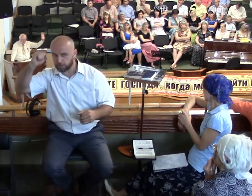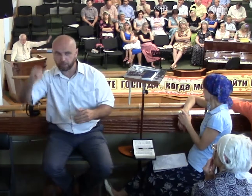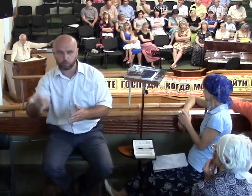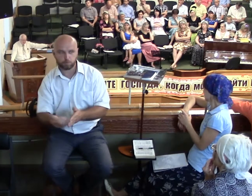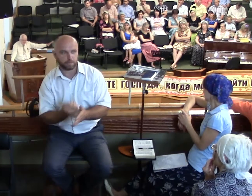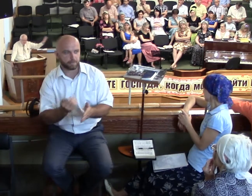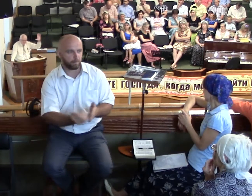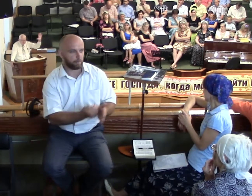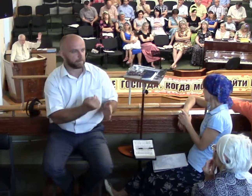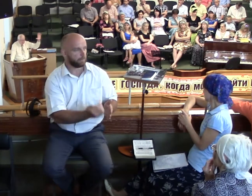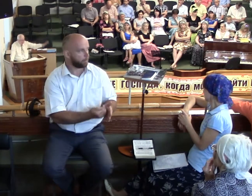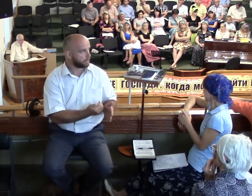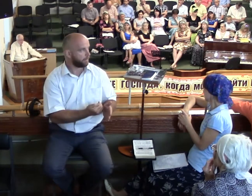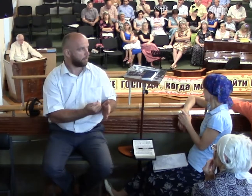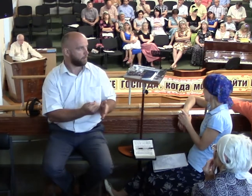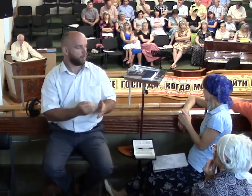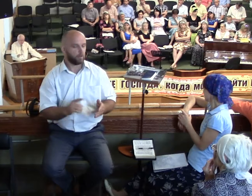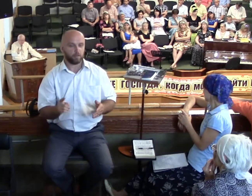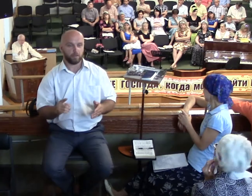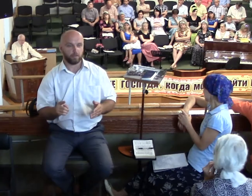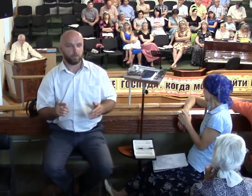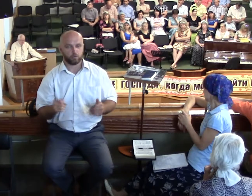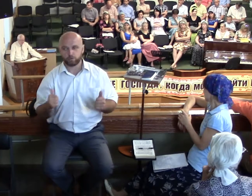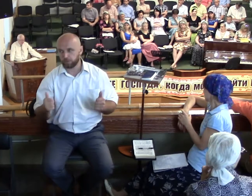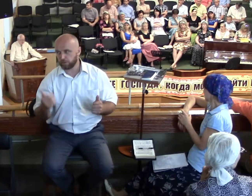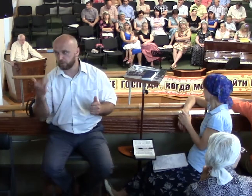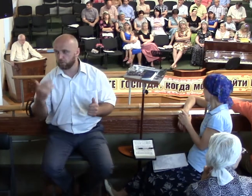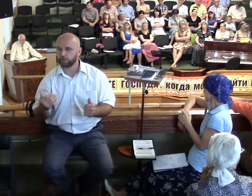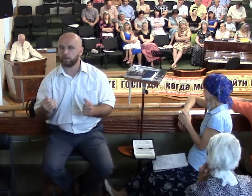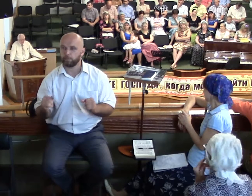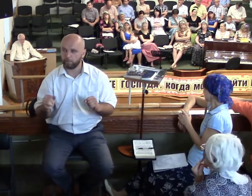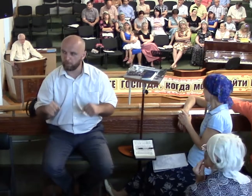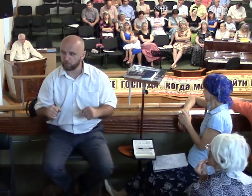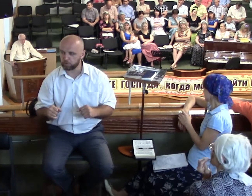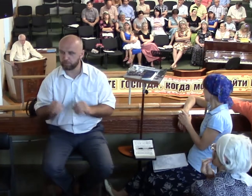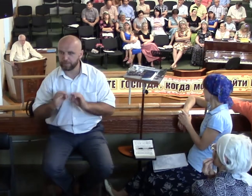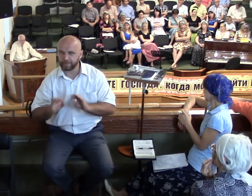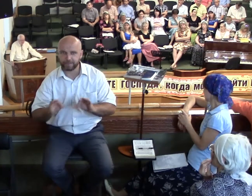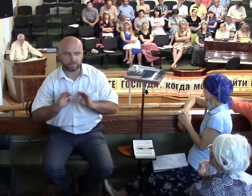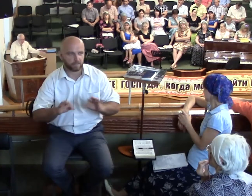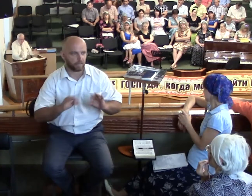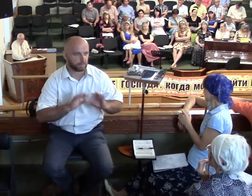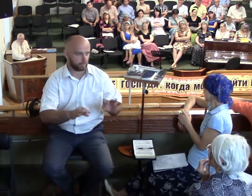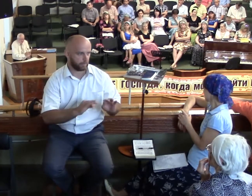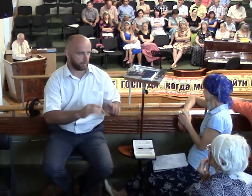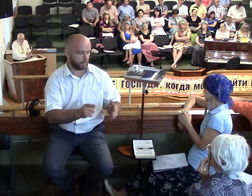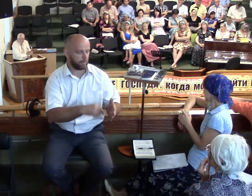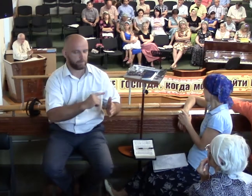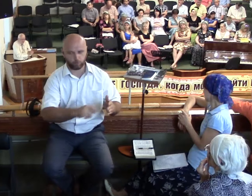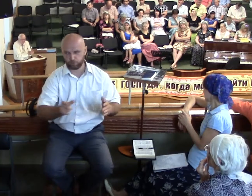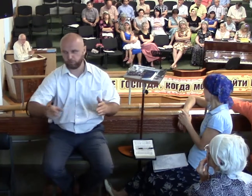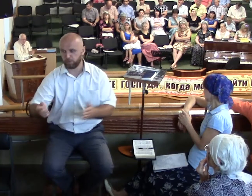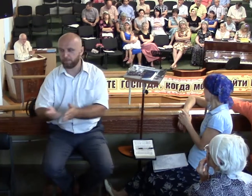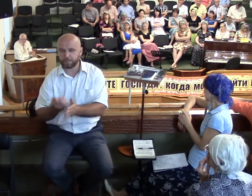тюрьме со Христом, ты в армии со Христом, ты в школе со Христом, ты на работе со Христом, ты со Христом,